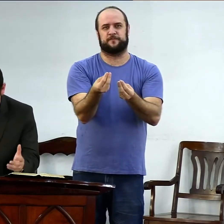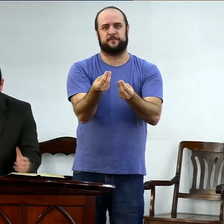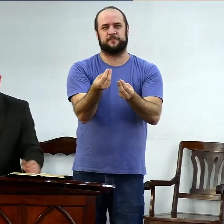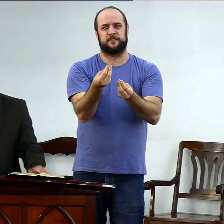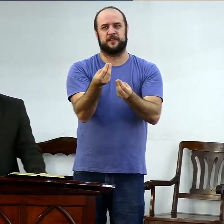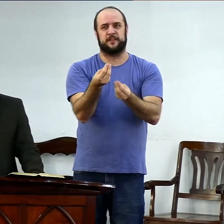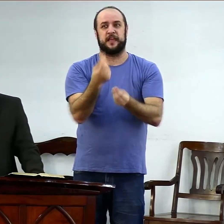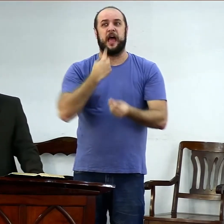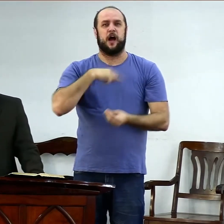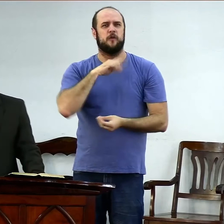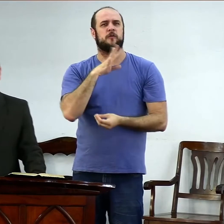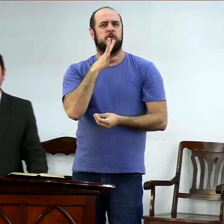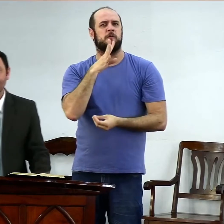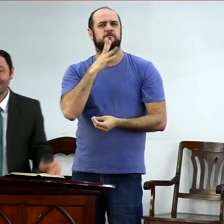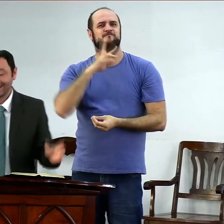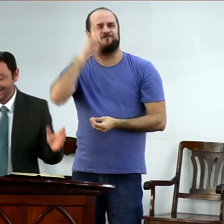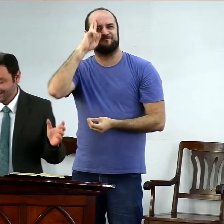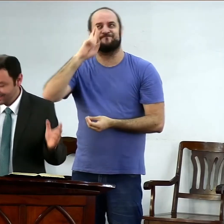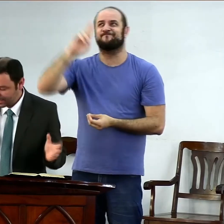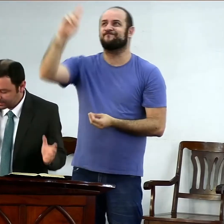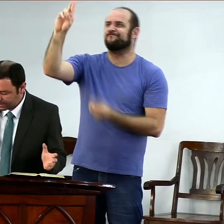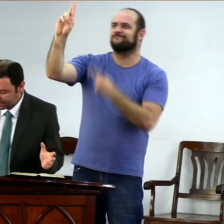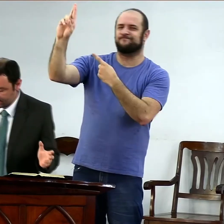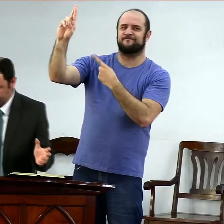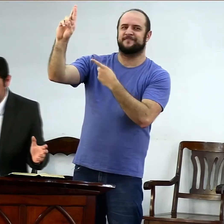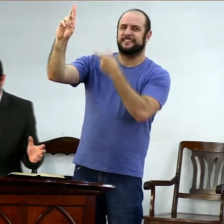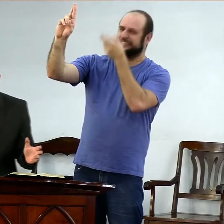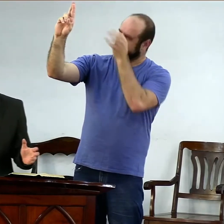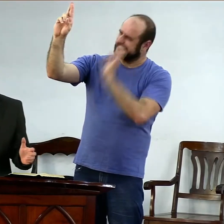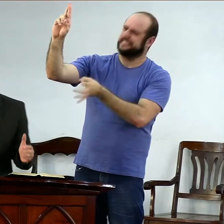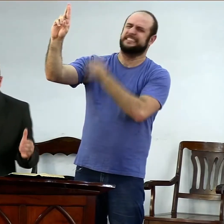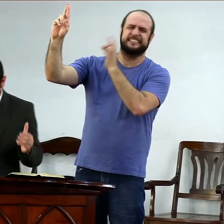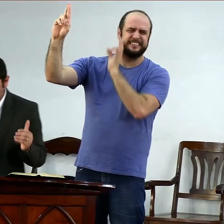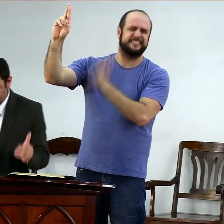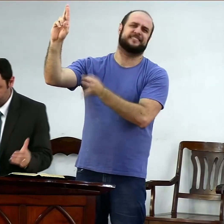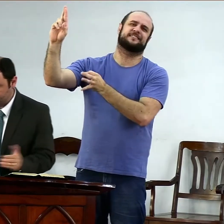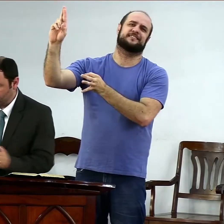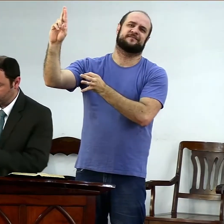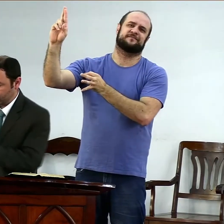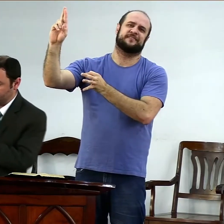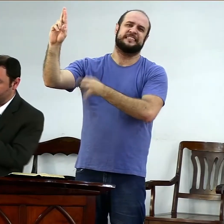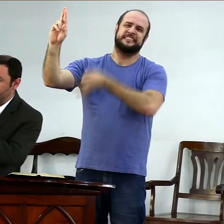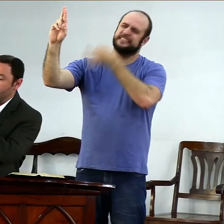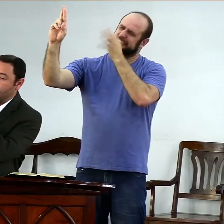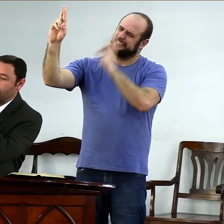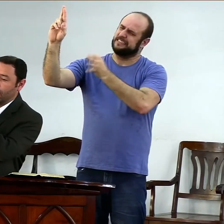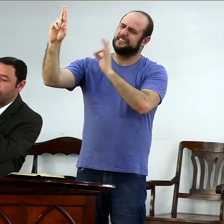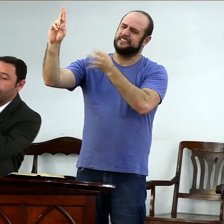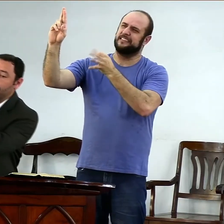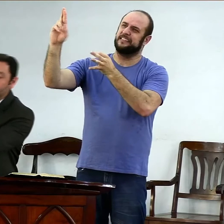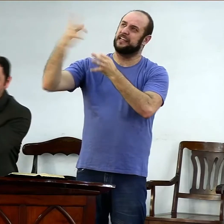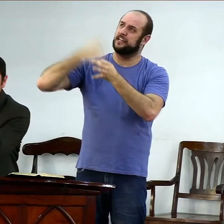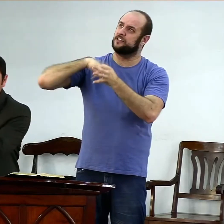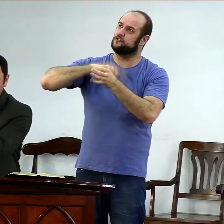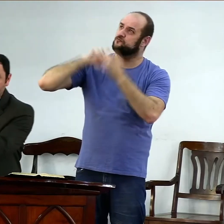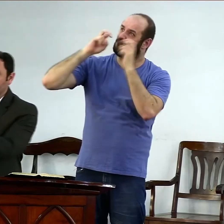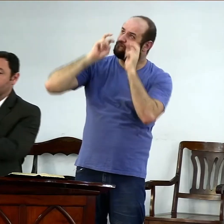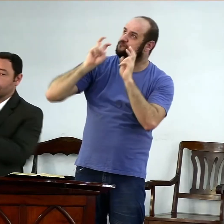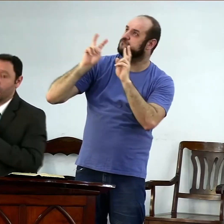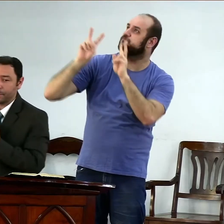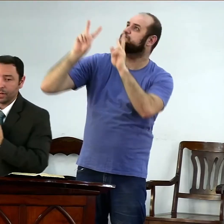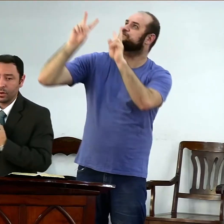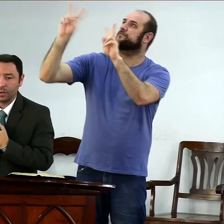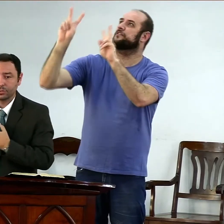ao Senhor, nós podemos ter certeza, e essas certezas vão nos levar a olhar para Ele